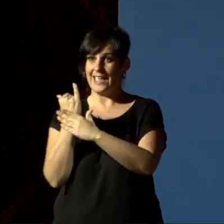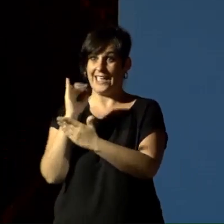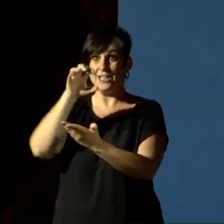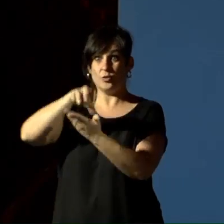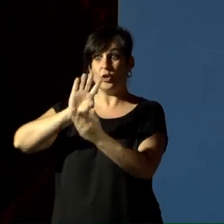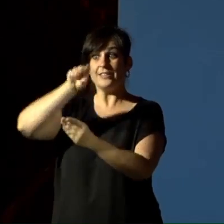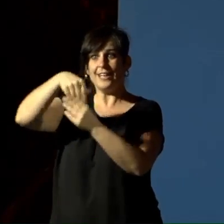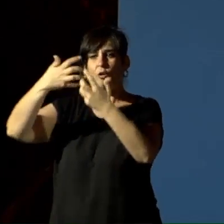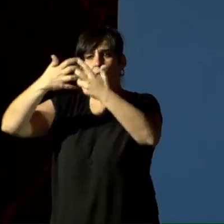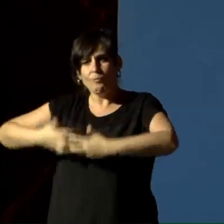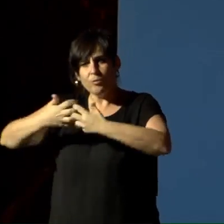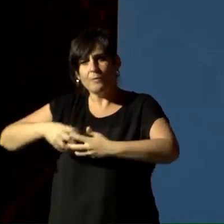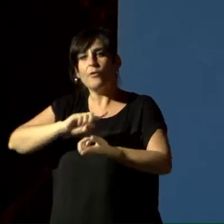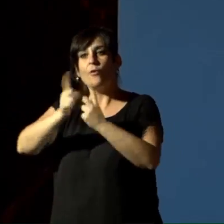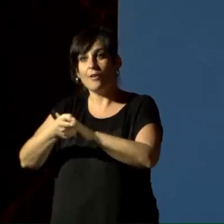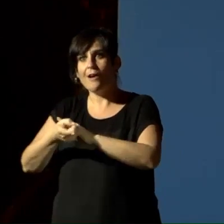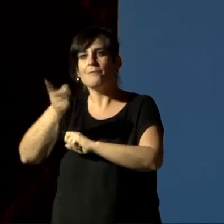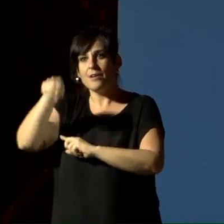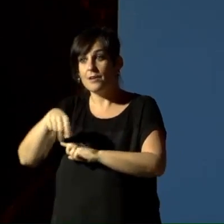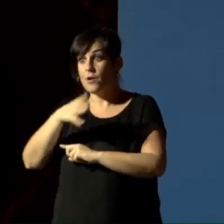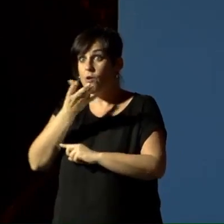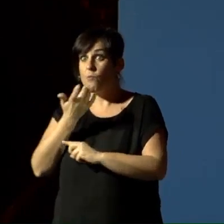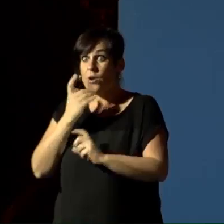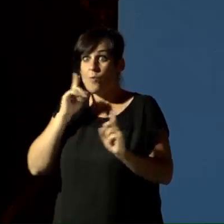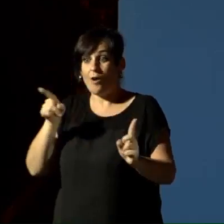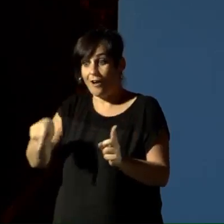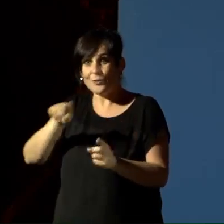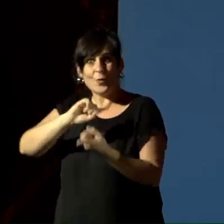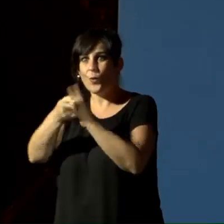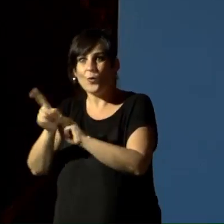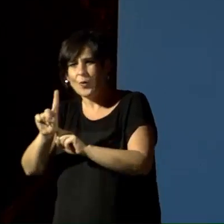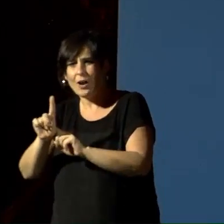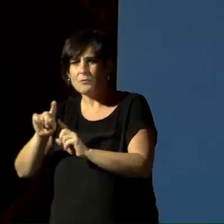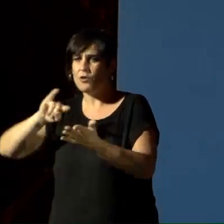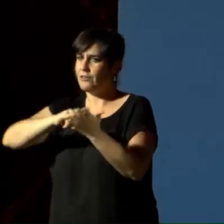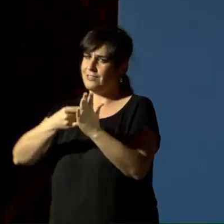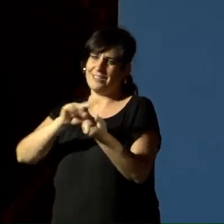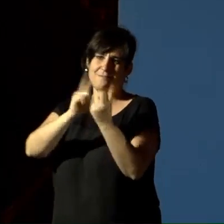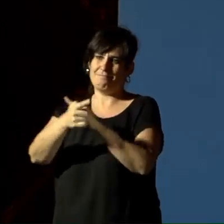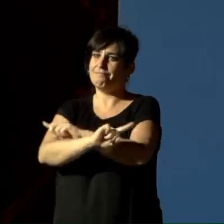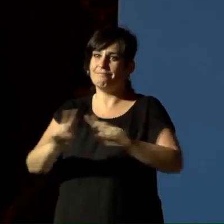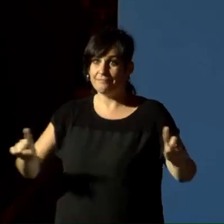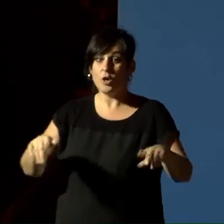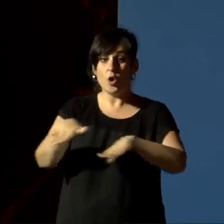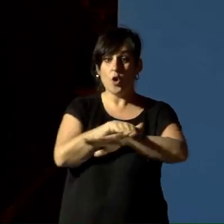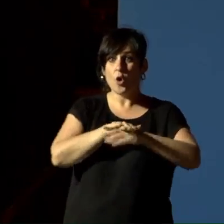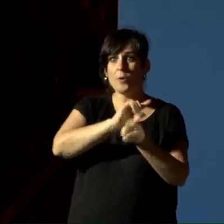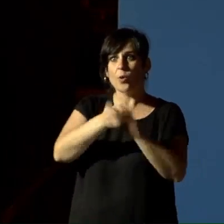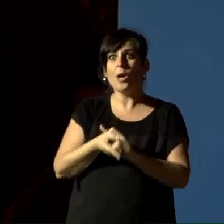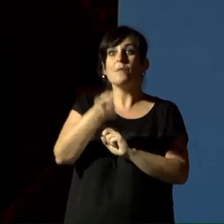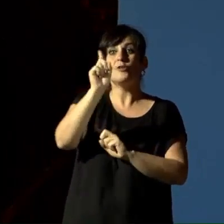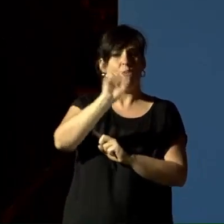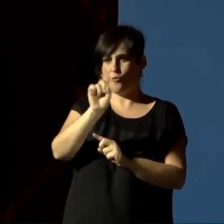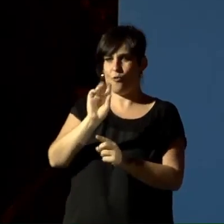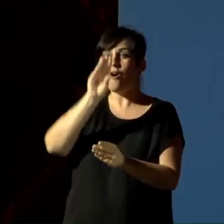non cambia o funcionamento das institucións por dentro non vai cambiar o sistema. Non é somente cambiar o goberno, é cambiar o sistema, cambiar